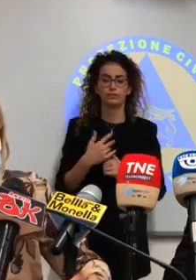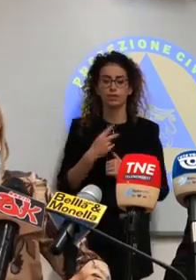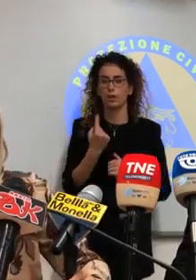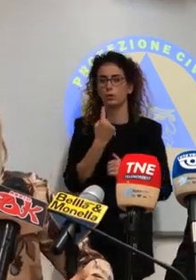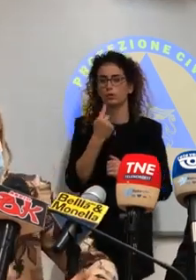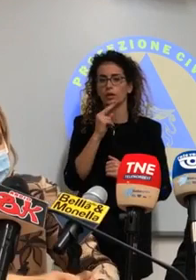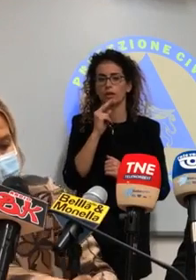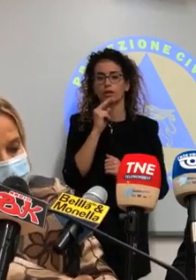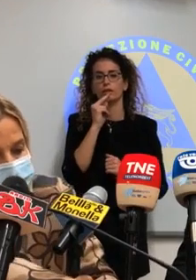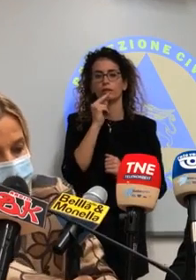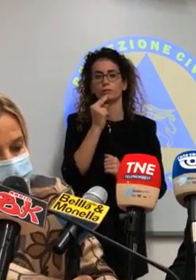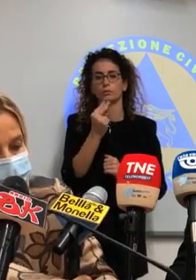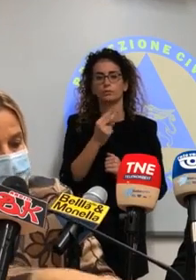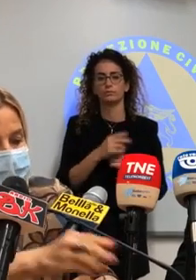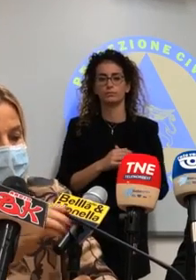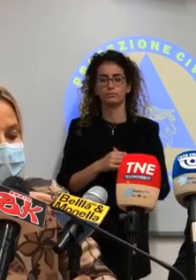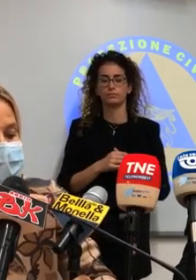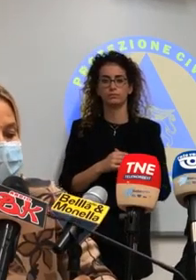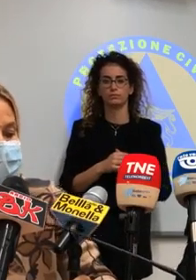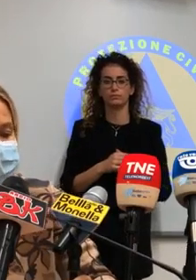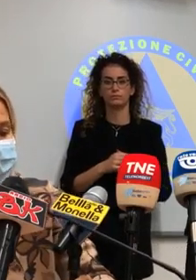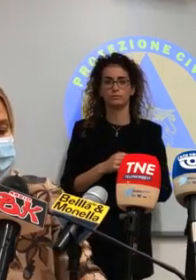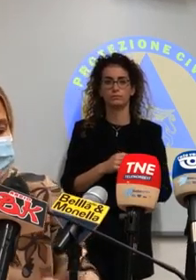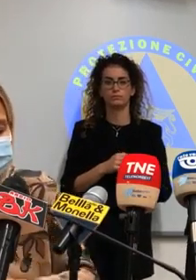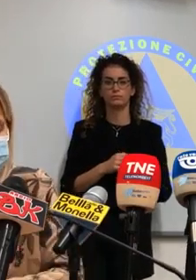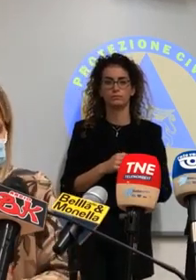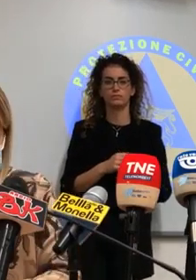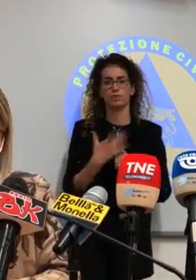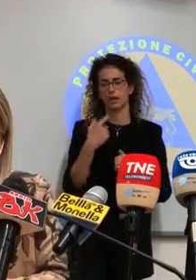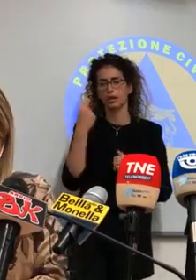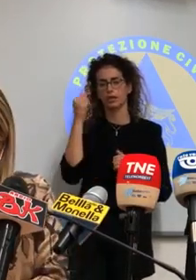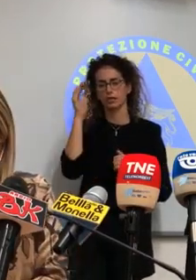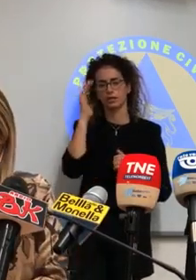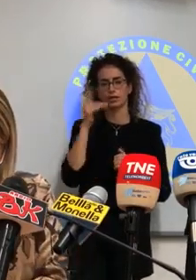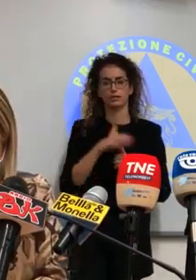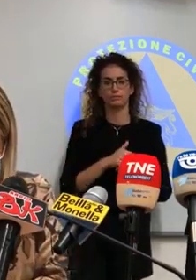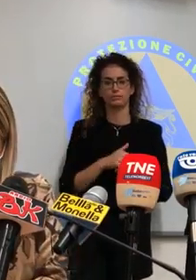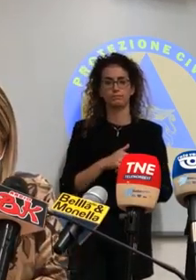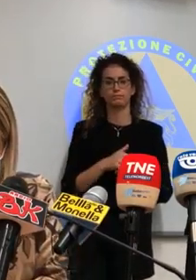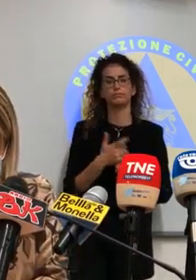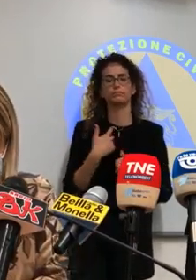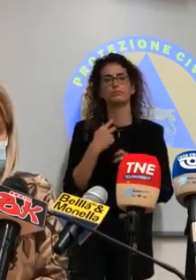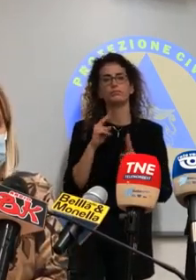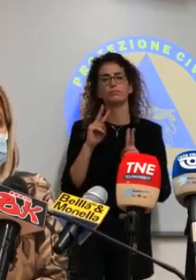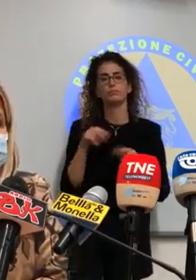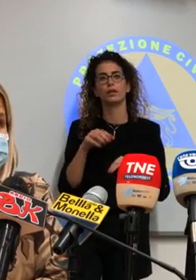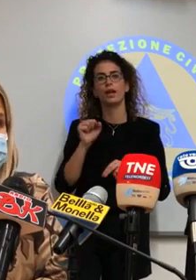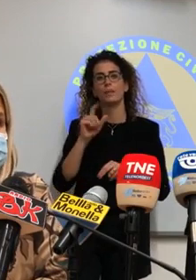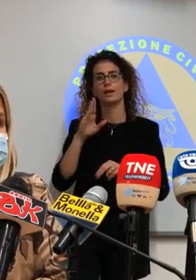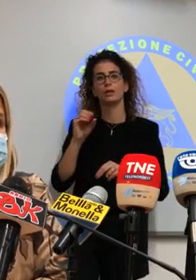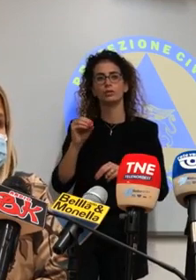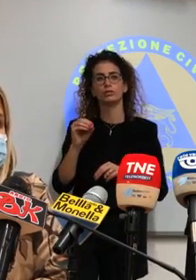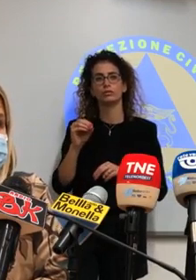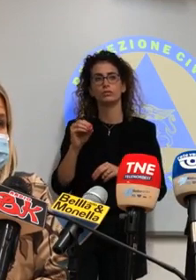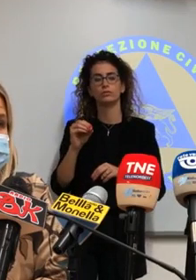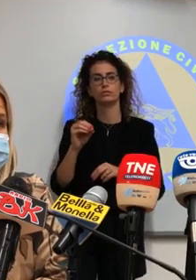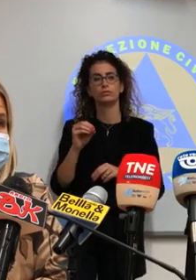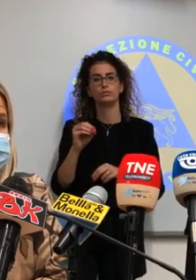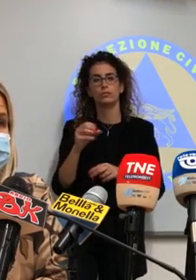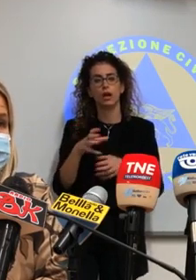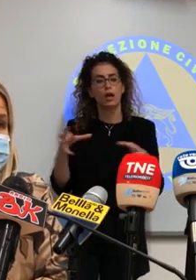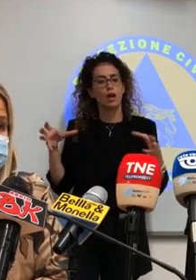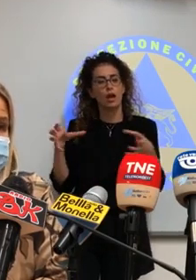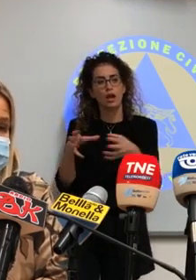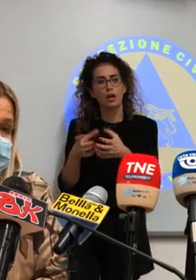rispondiamo solo. Allora, ma si sente. Ho fatto una verifica su Abano, non ci risultano